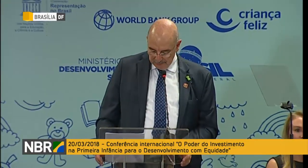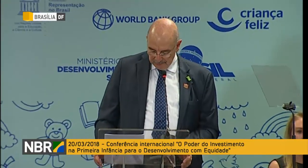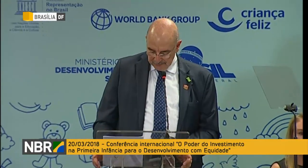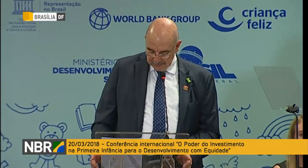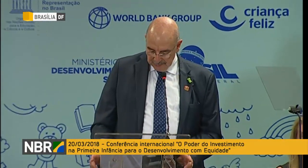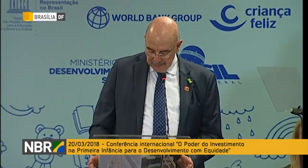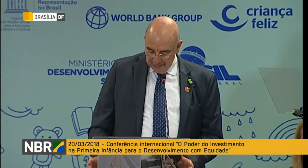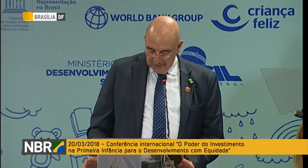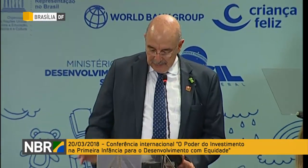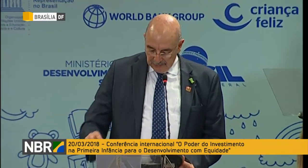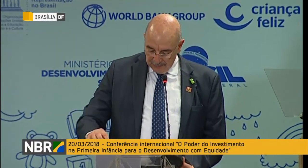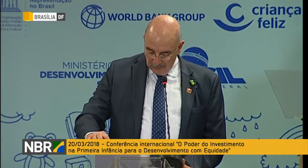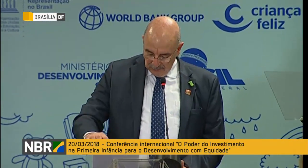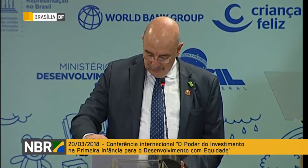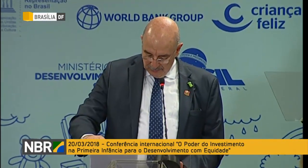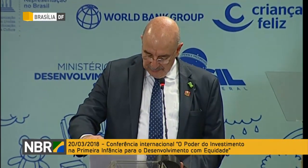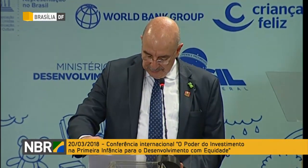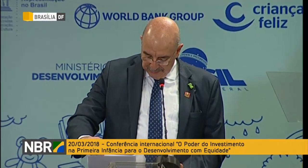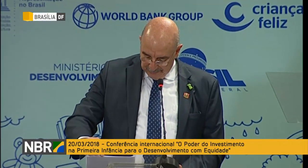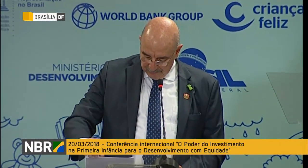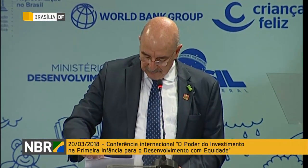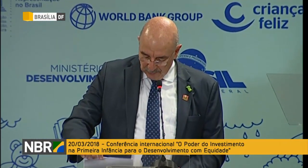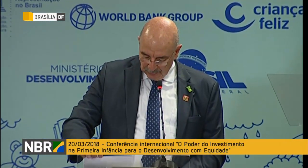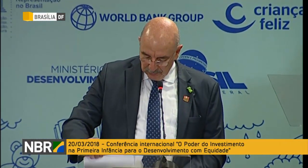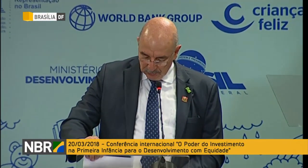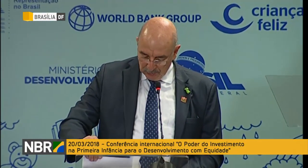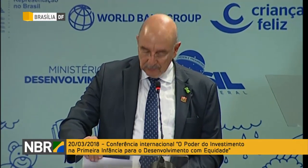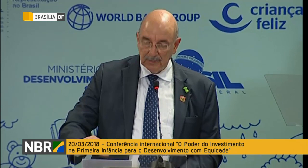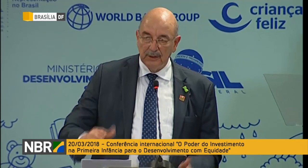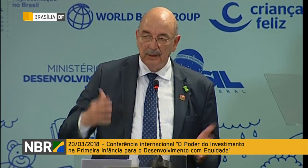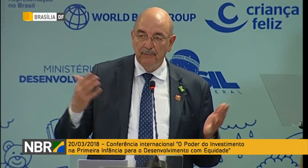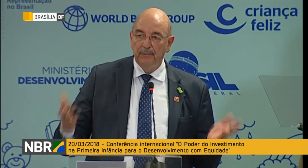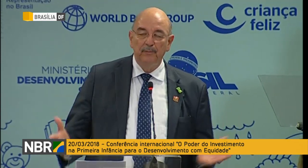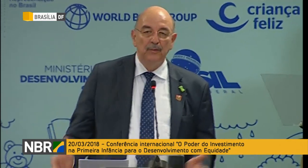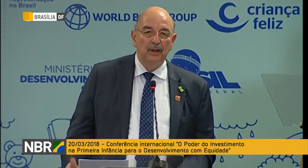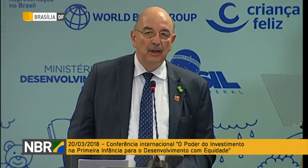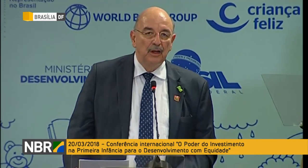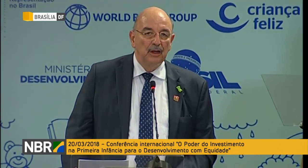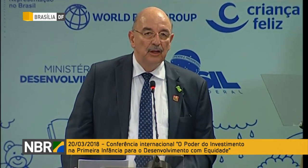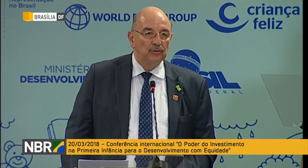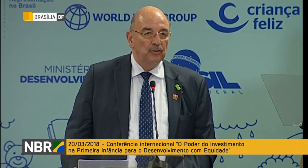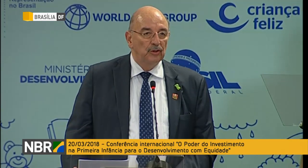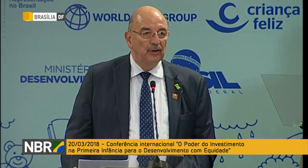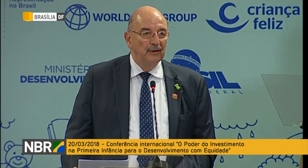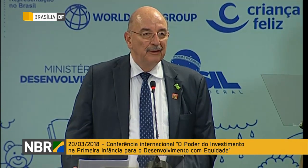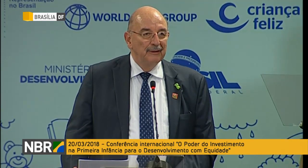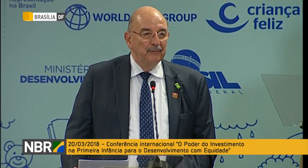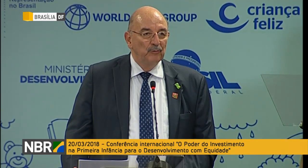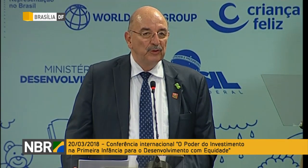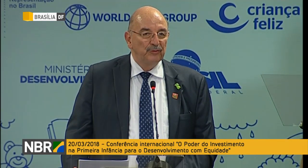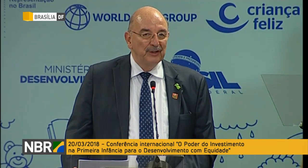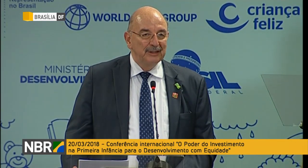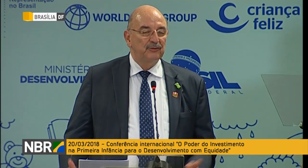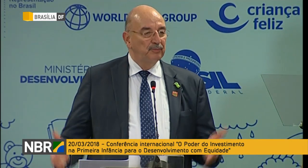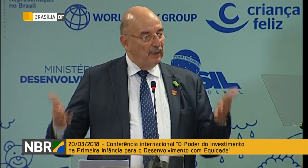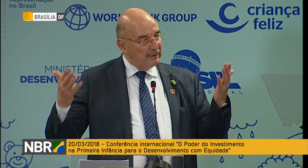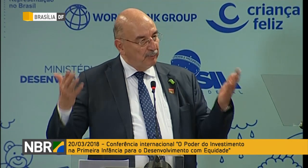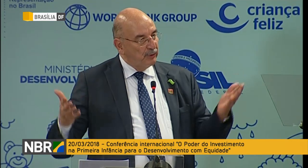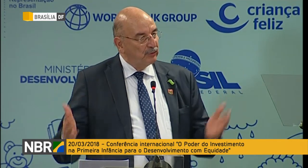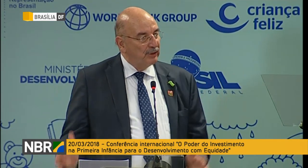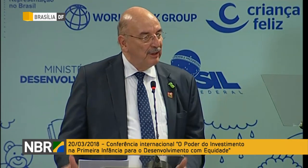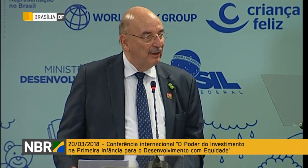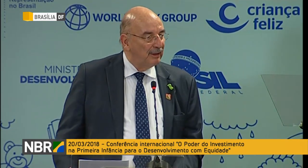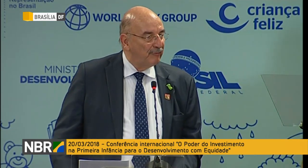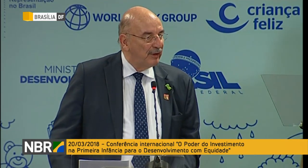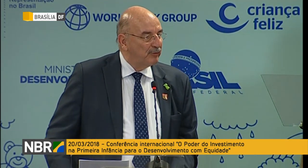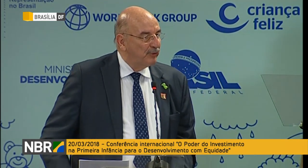para a primeira infância. Então, eu queria, saudando a todos, dizer que eu estou muito feliz, até